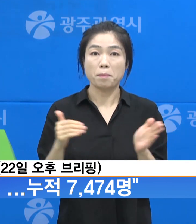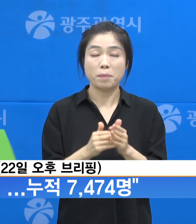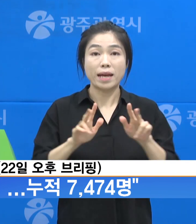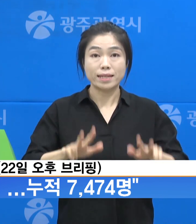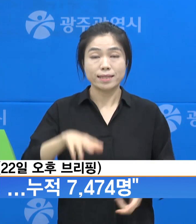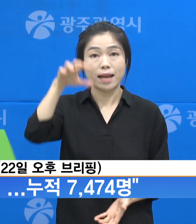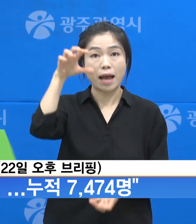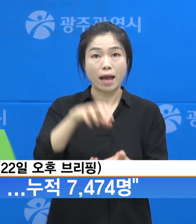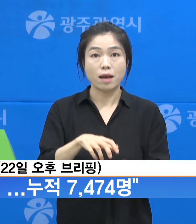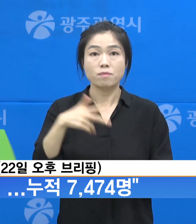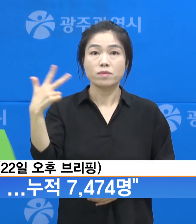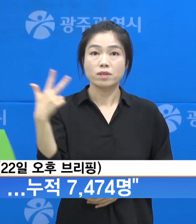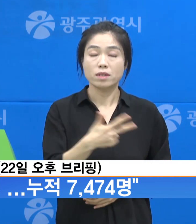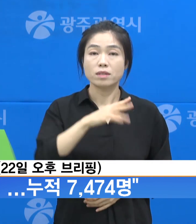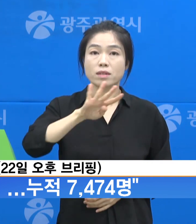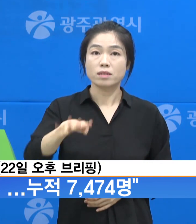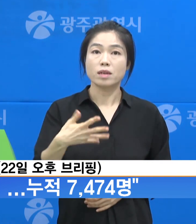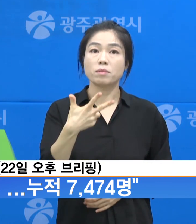현재 누계